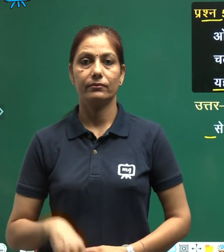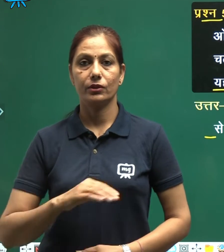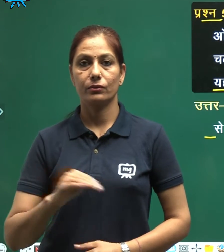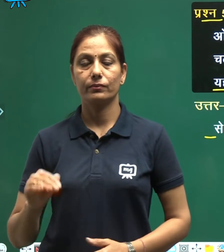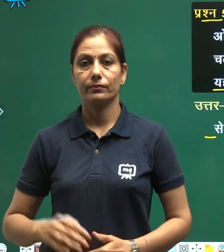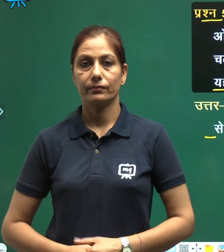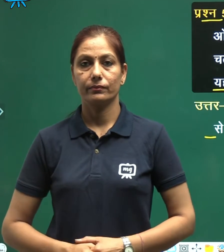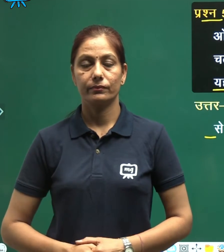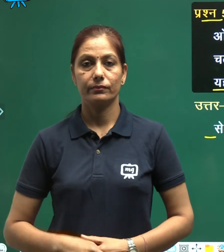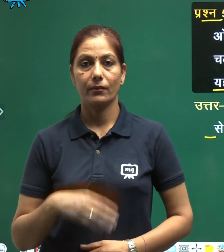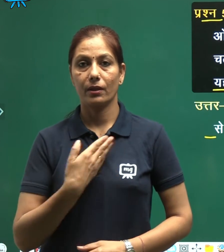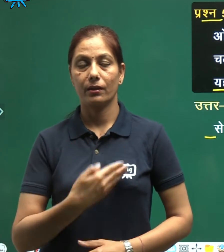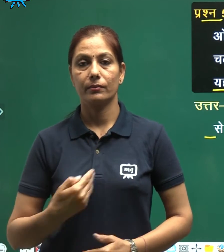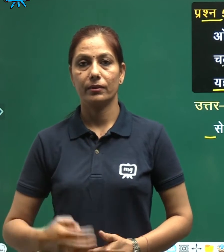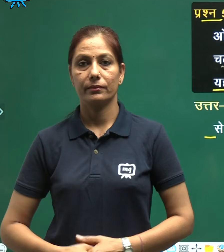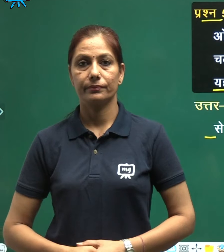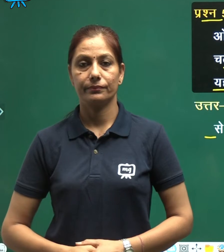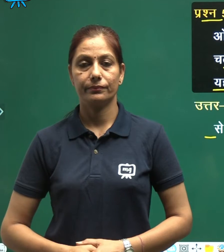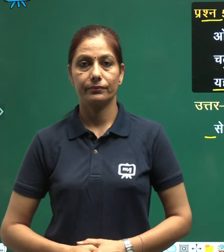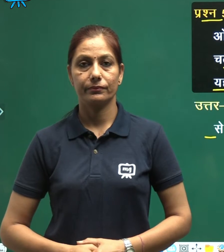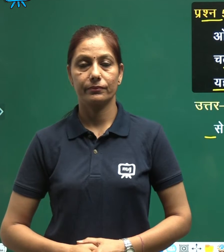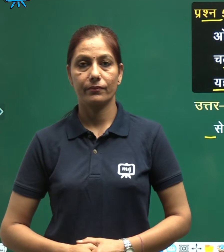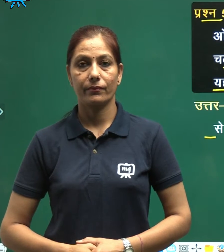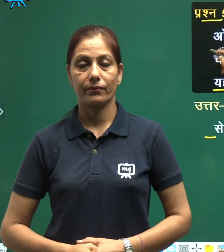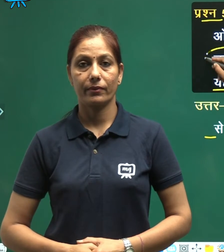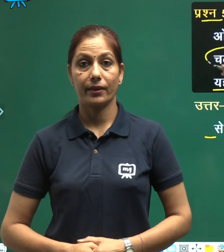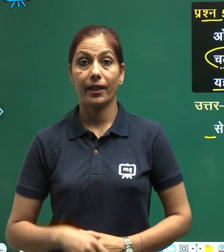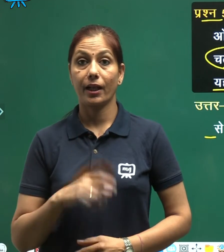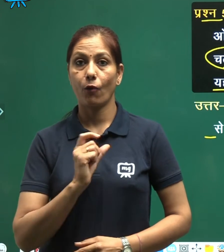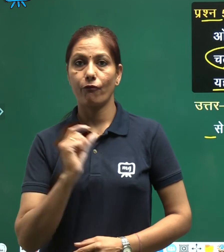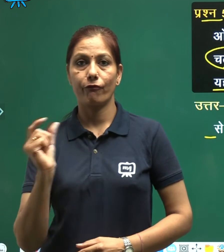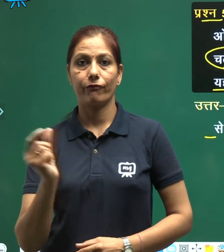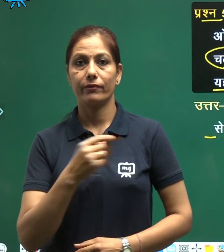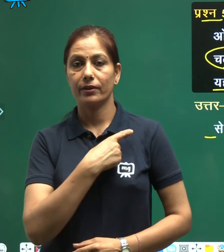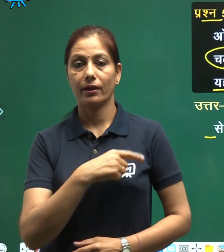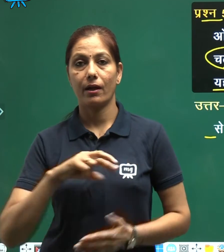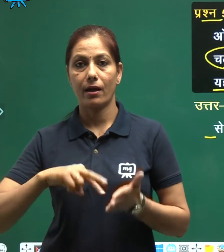बच्चों, यहां पर चढ़ावे हुए चादर का अर्थ